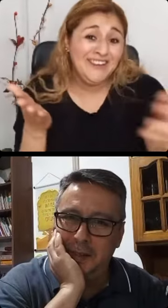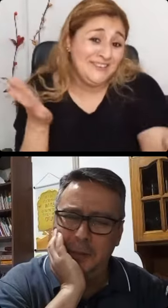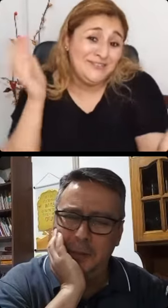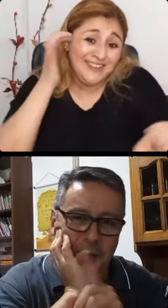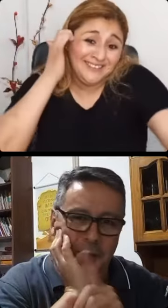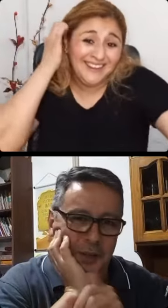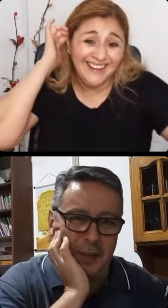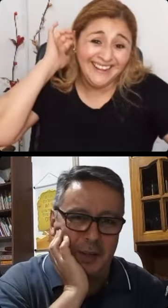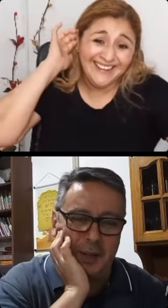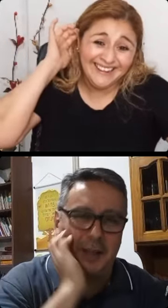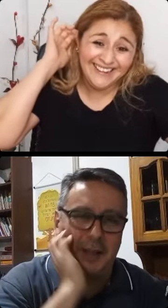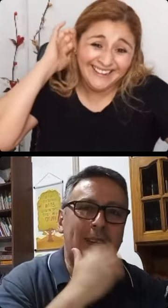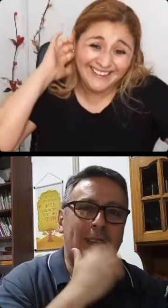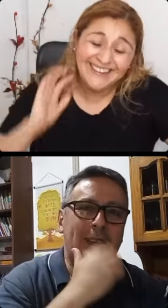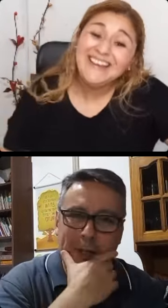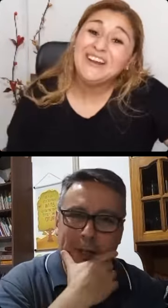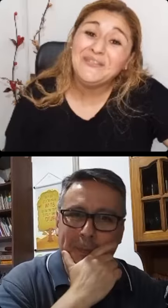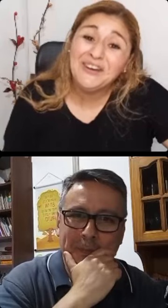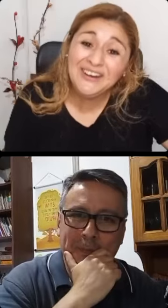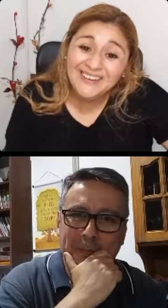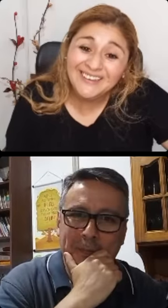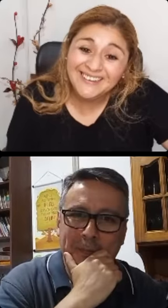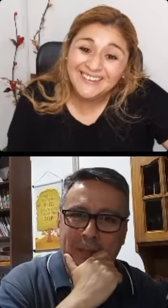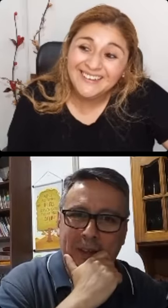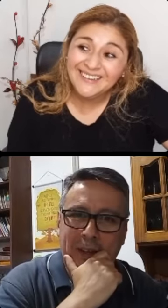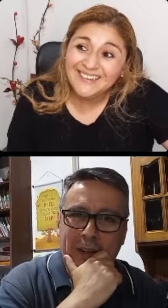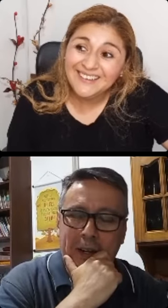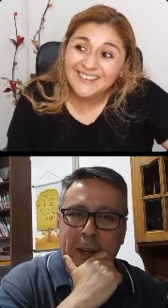¿qué bueno eso? ¿cómo?